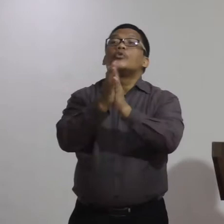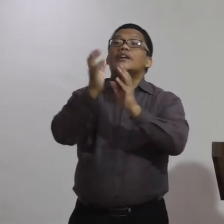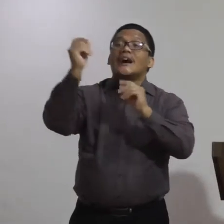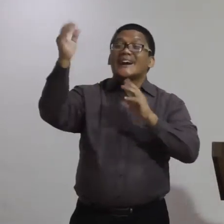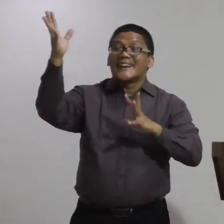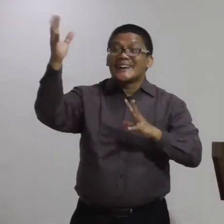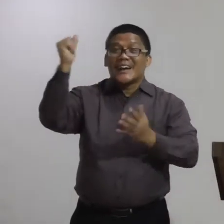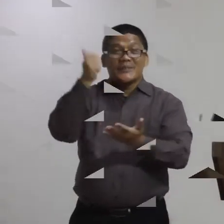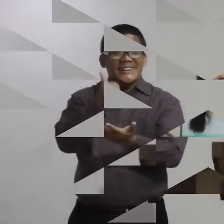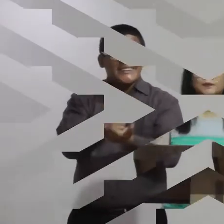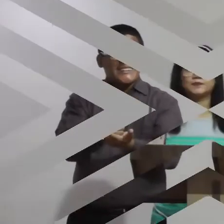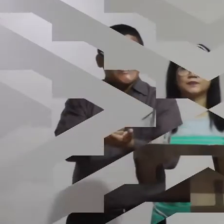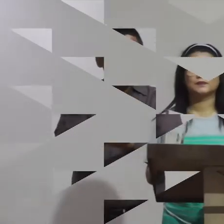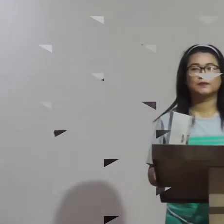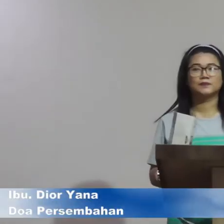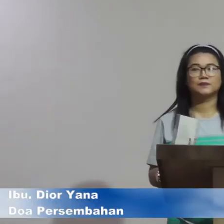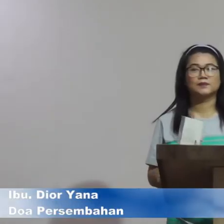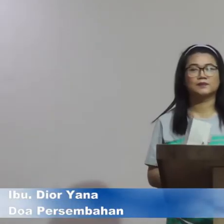dimuliakan. Amin.